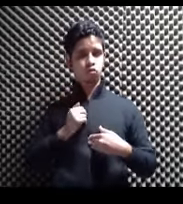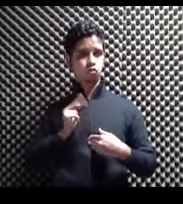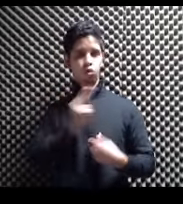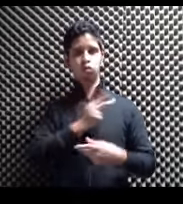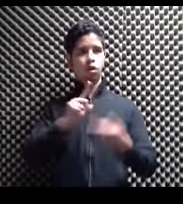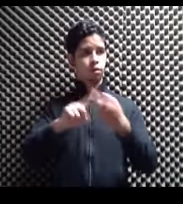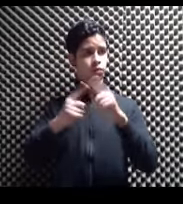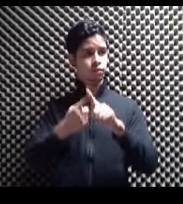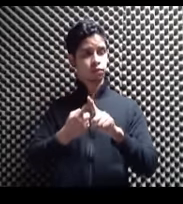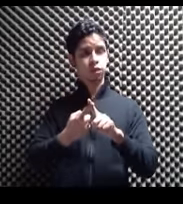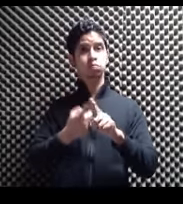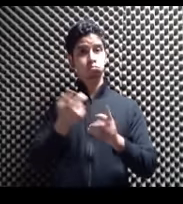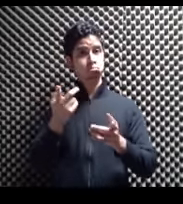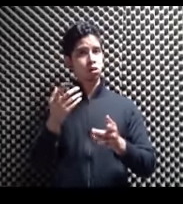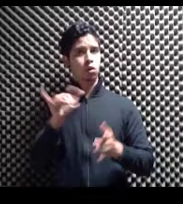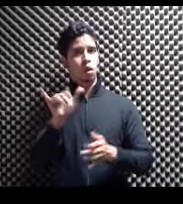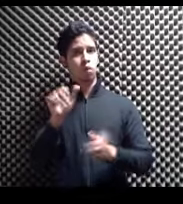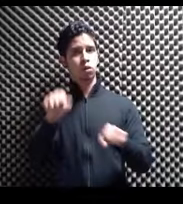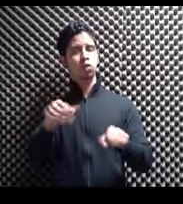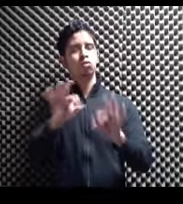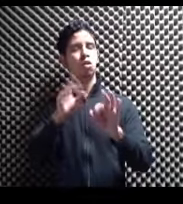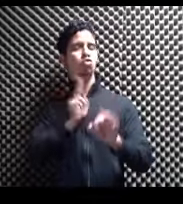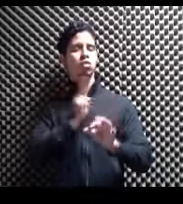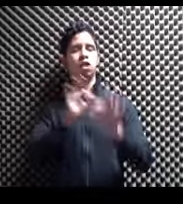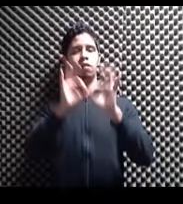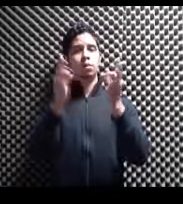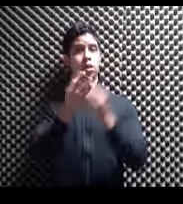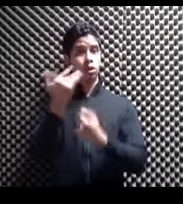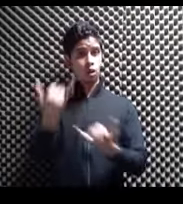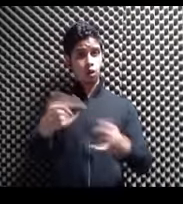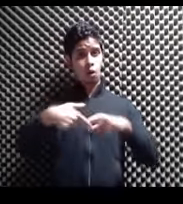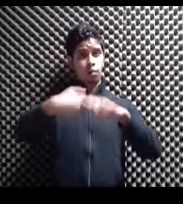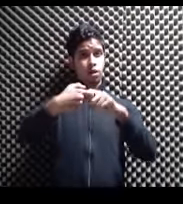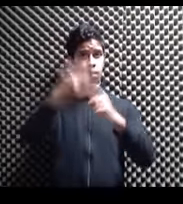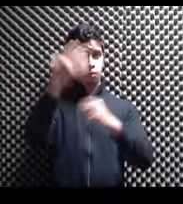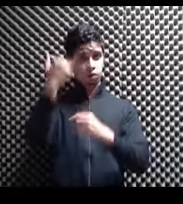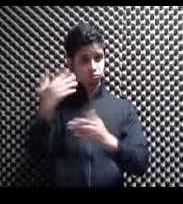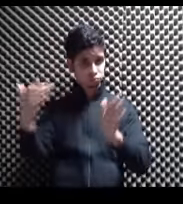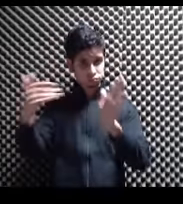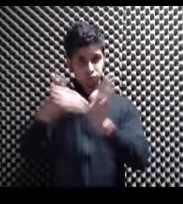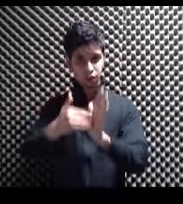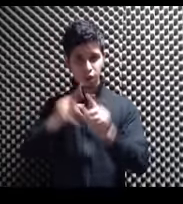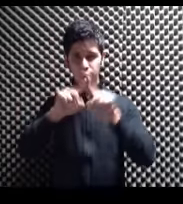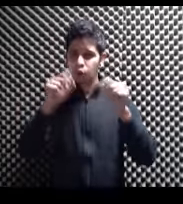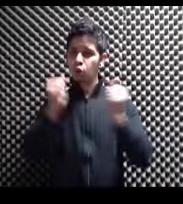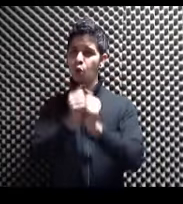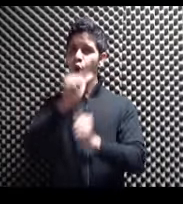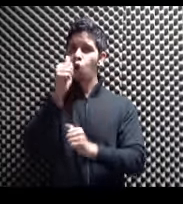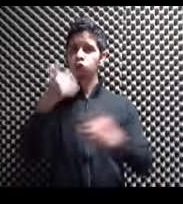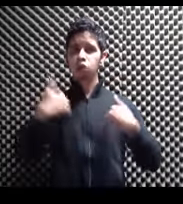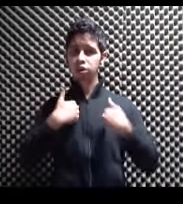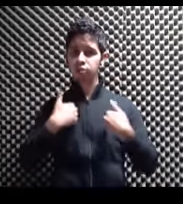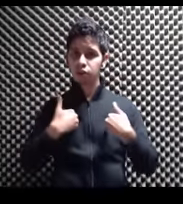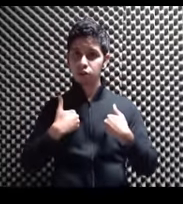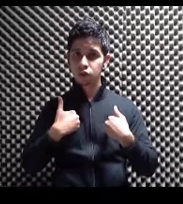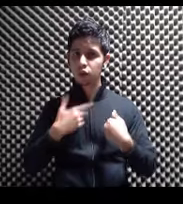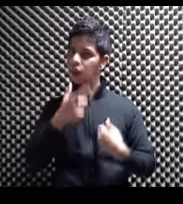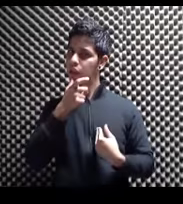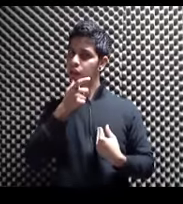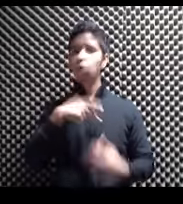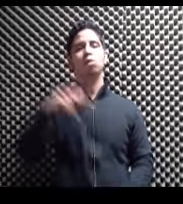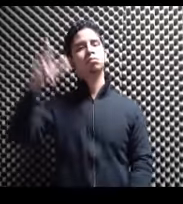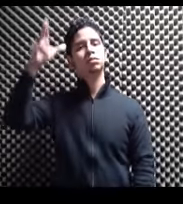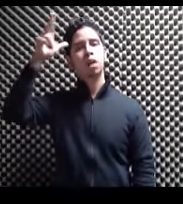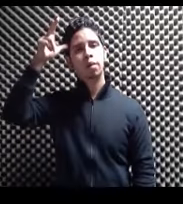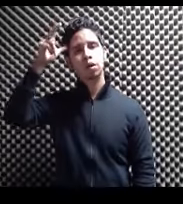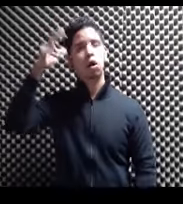Y ahora nos vamos a una pausilla porque regresamos, pero con otros animalitos. Los caballos. Porque todo el mundo habla de perro y gato,